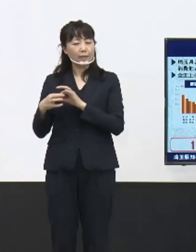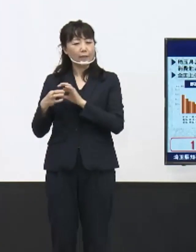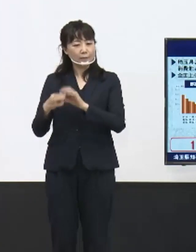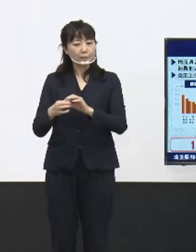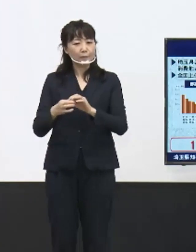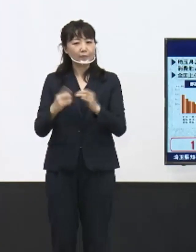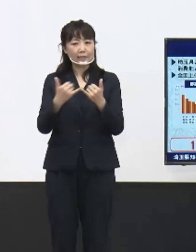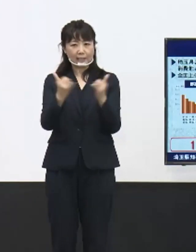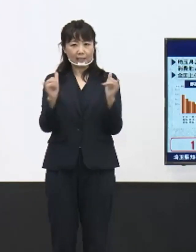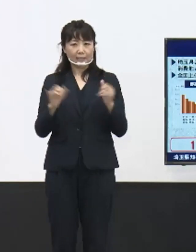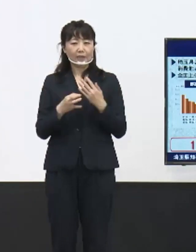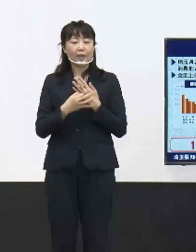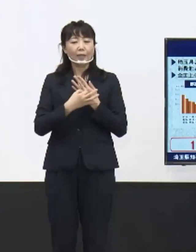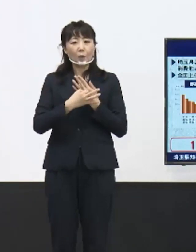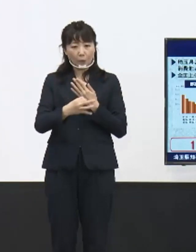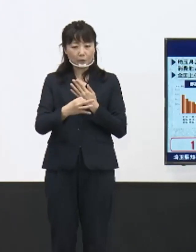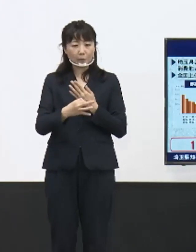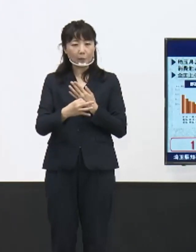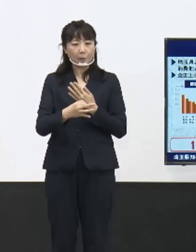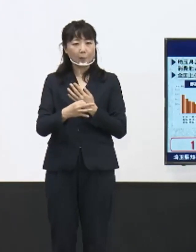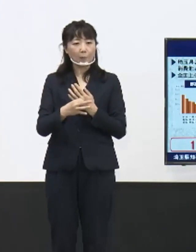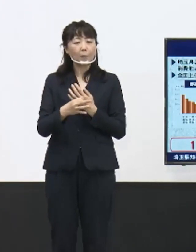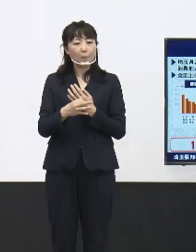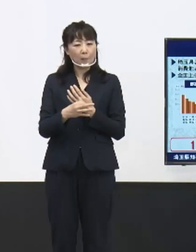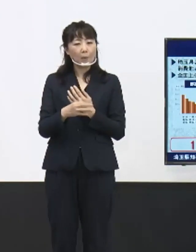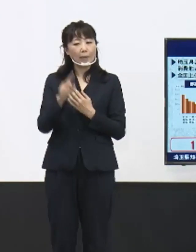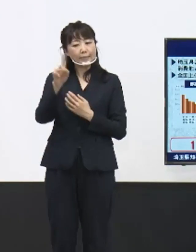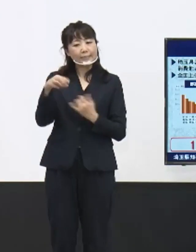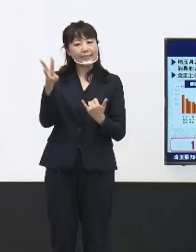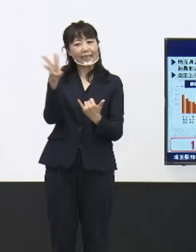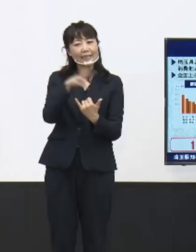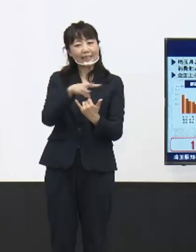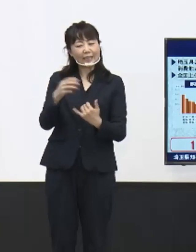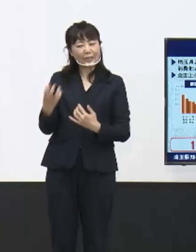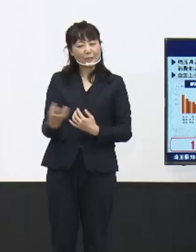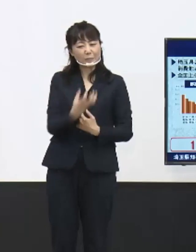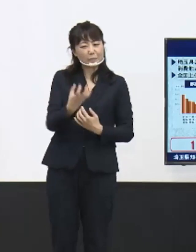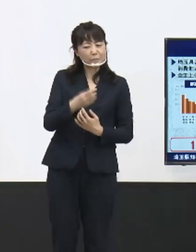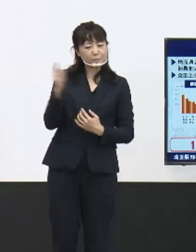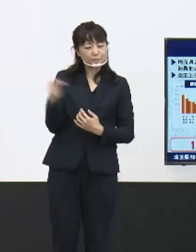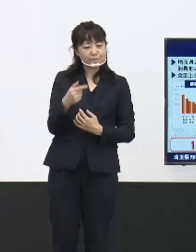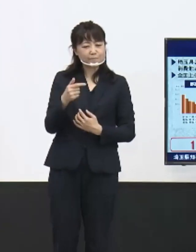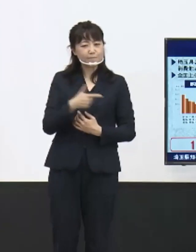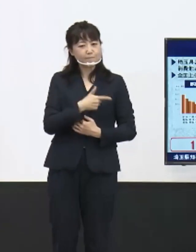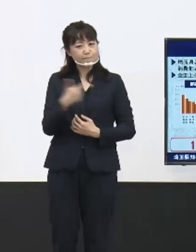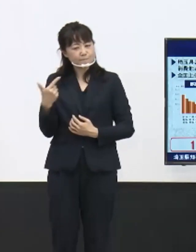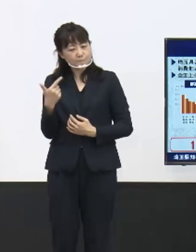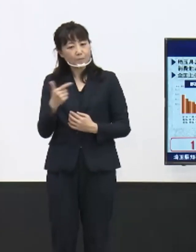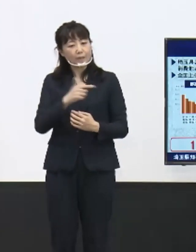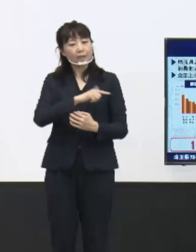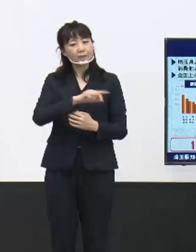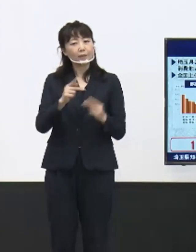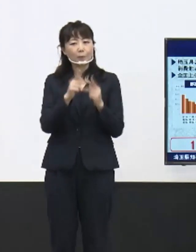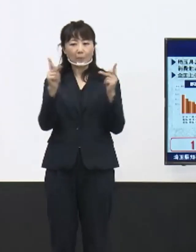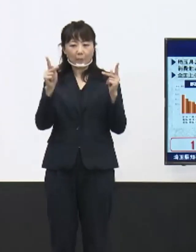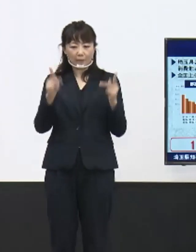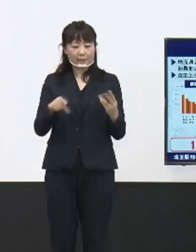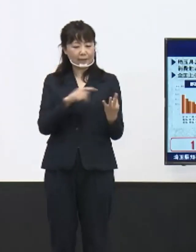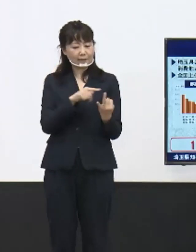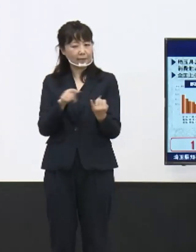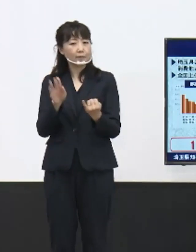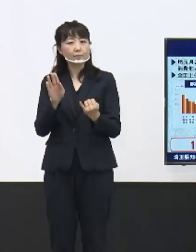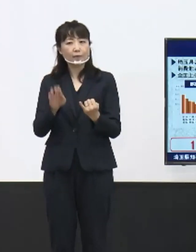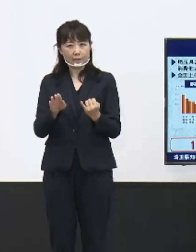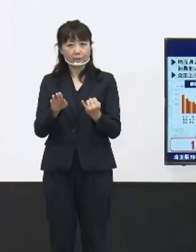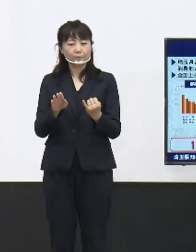には、激甚化頻発化する自然災害など、本当に多くの重要課題が山積をし